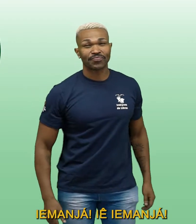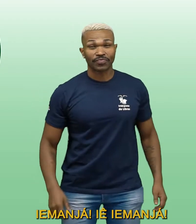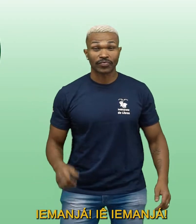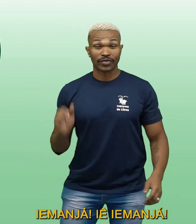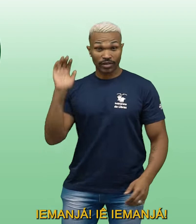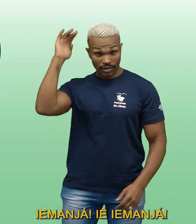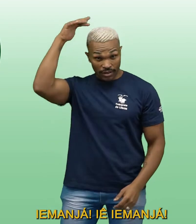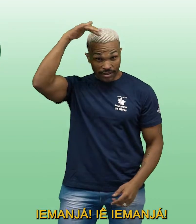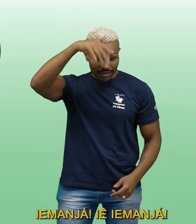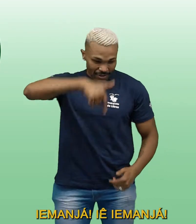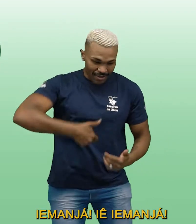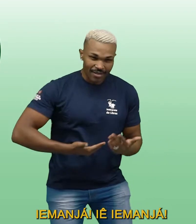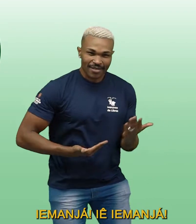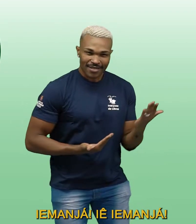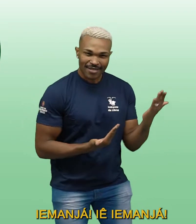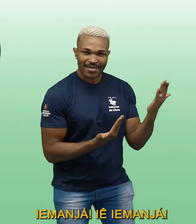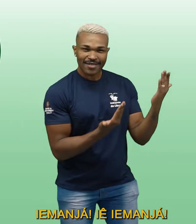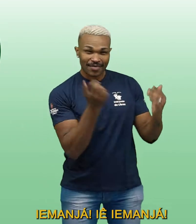Iemanjá,